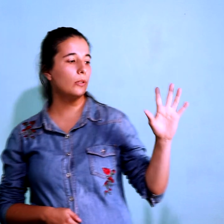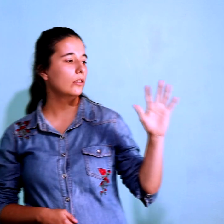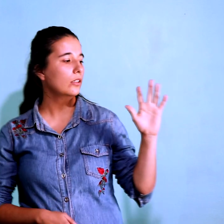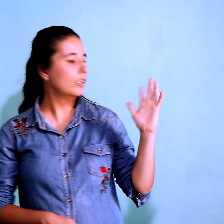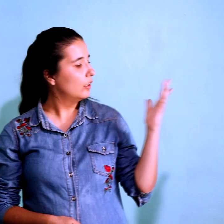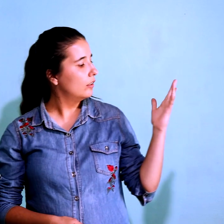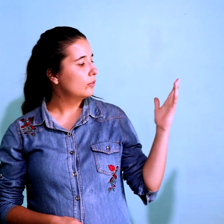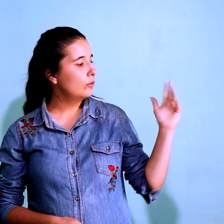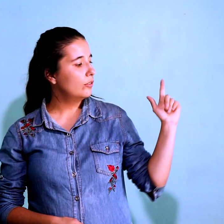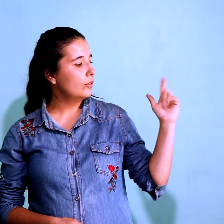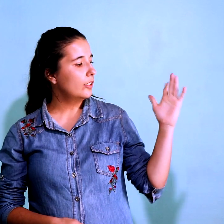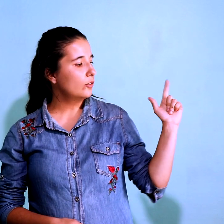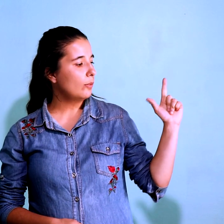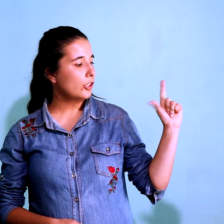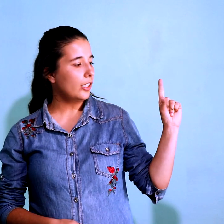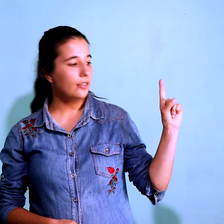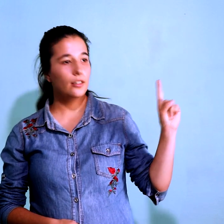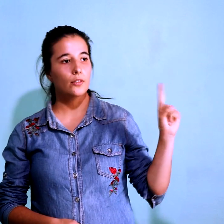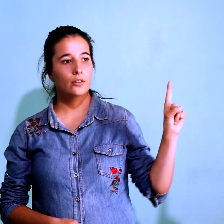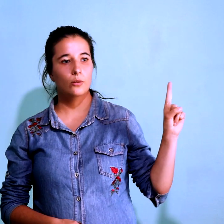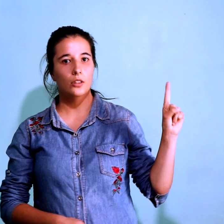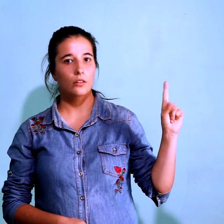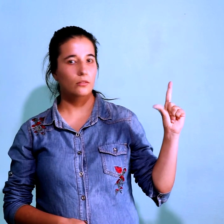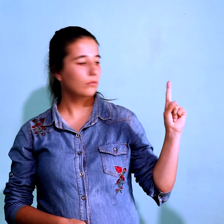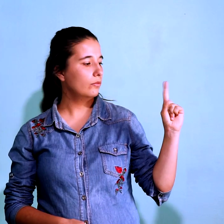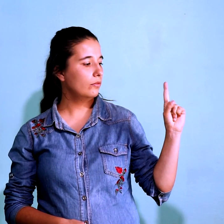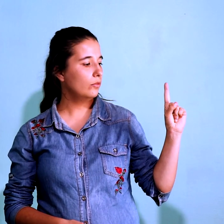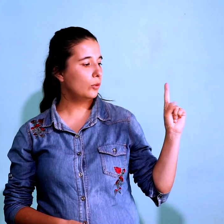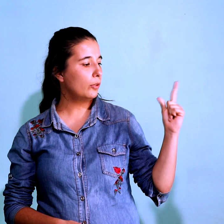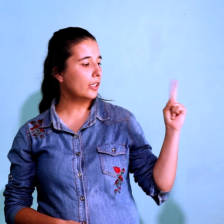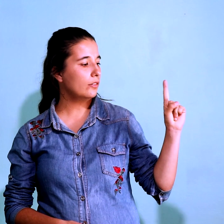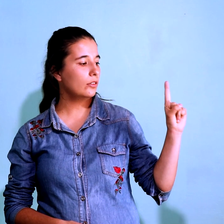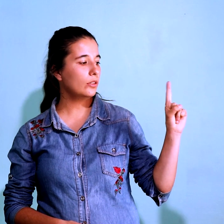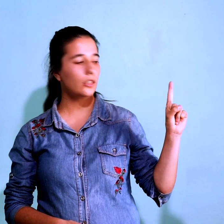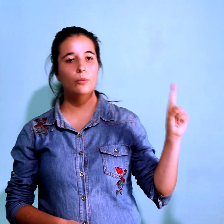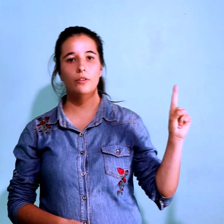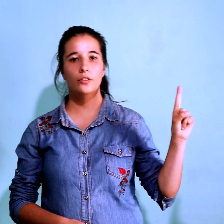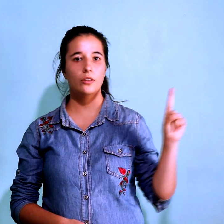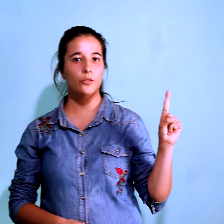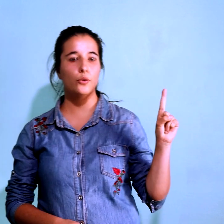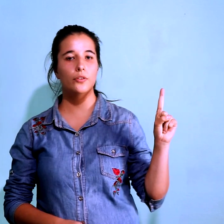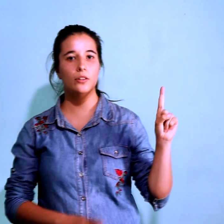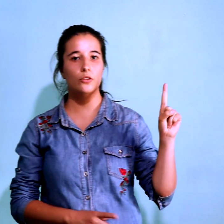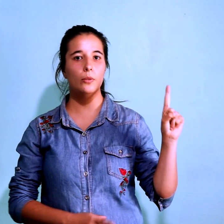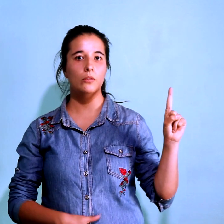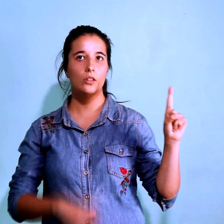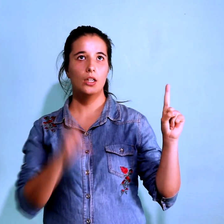mão. Todos os teus dedos vão abaixar e esse daqui vai se encontrar. O polegar vai se encontrar aqui no meio, vai ser a sua configuração de mão.